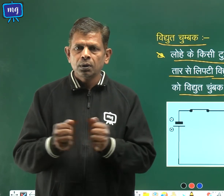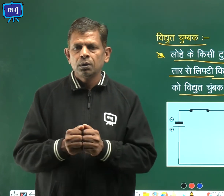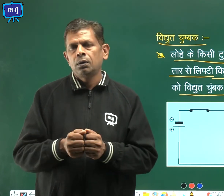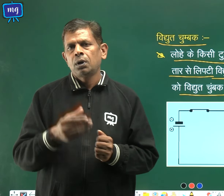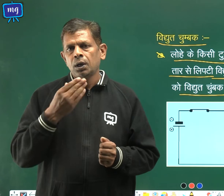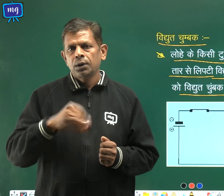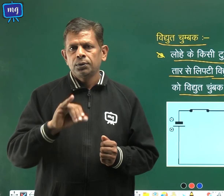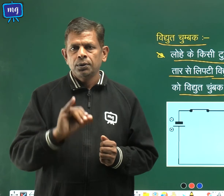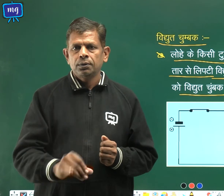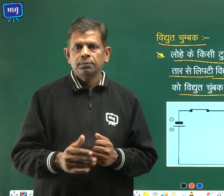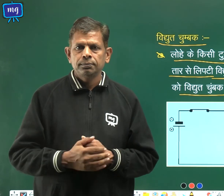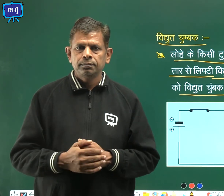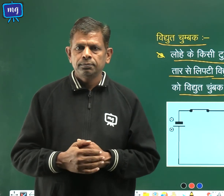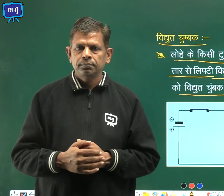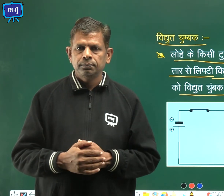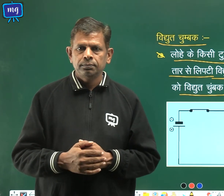कहते हैं।